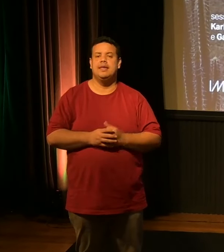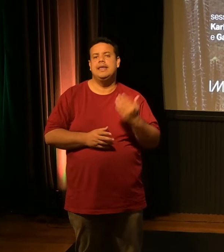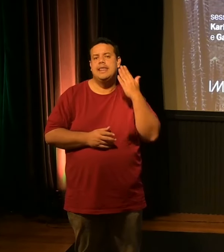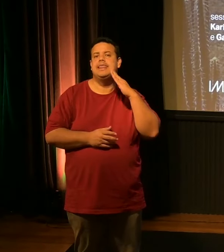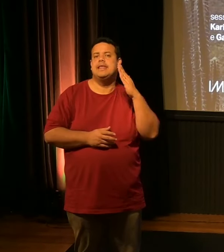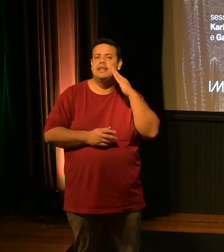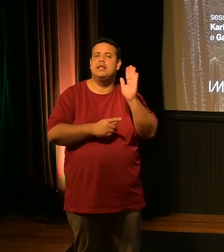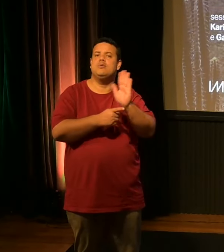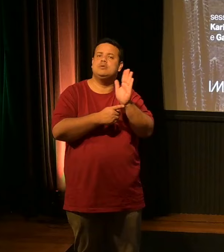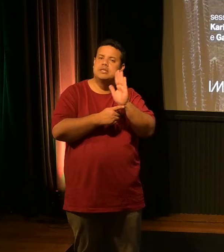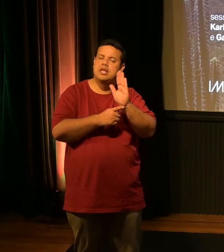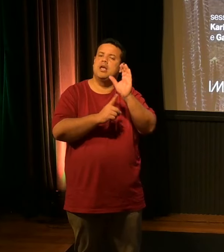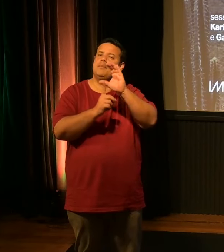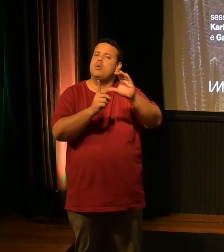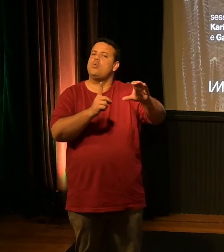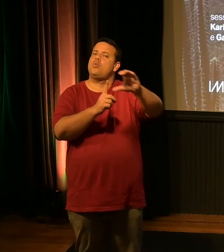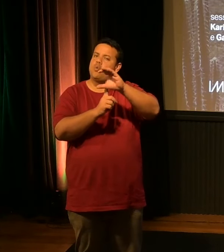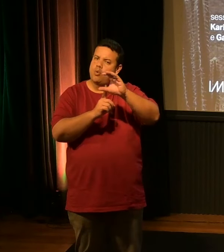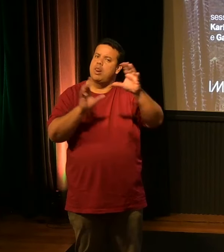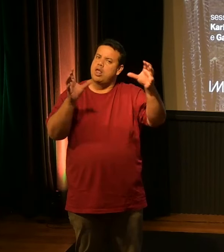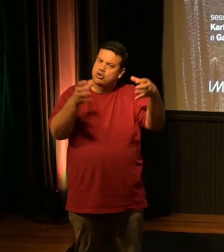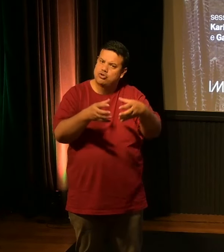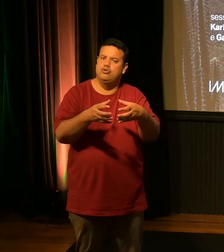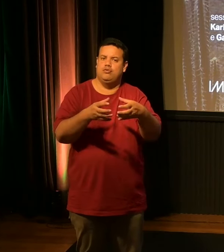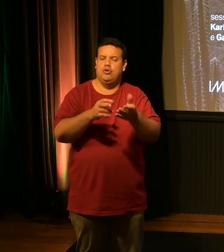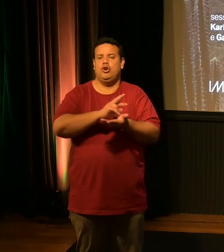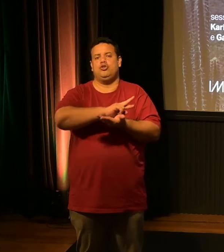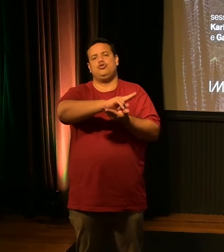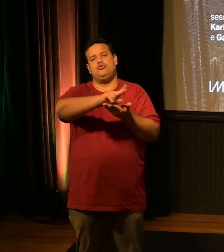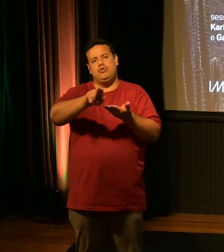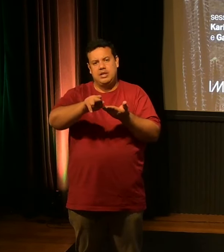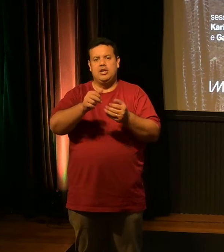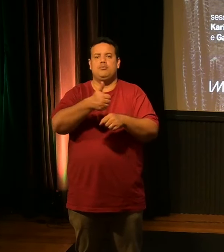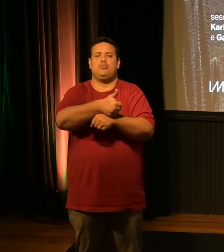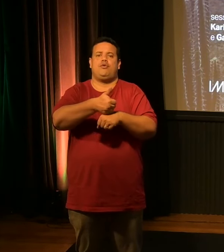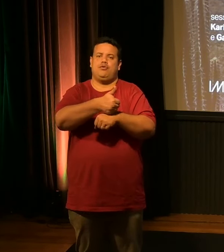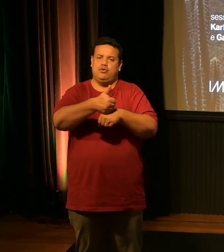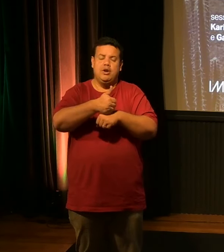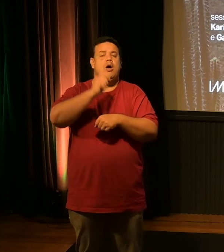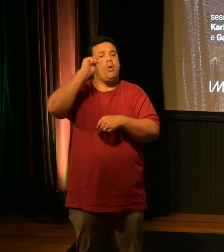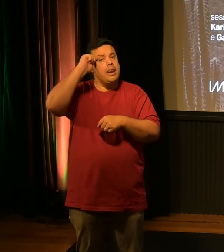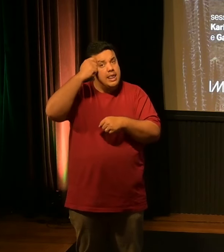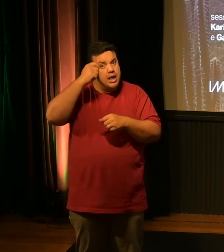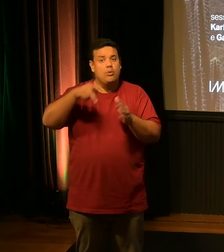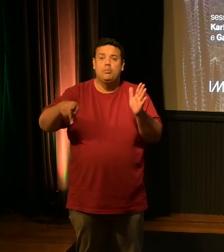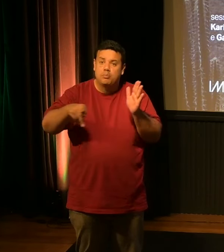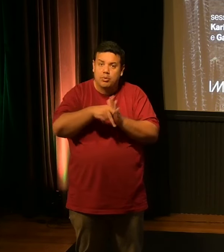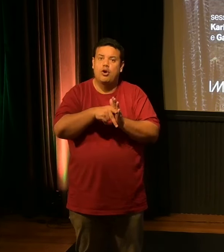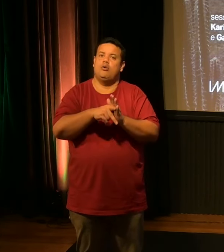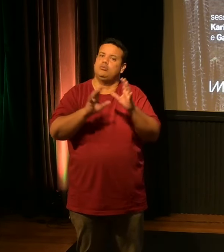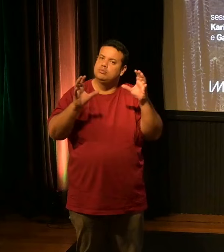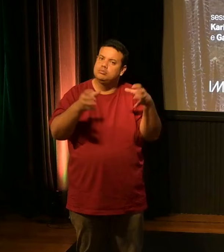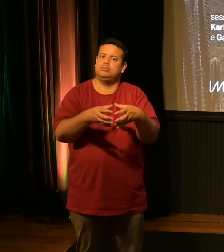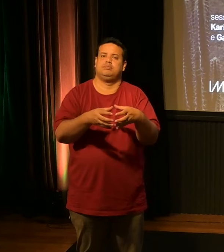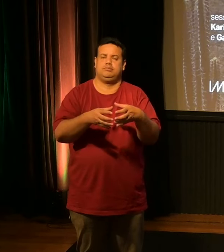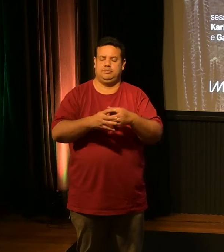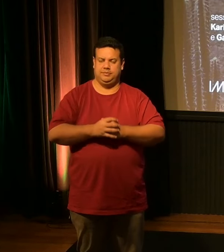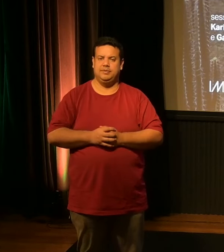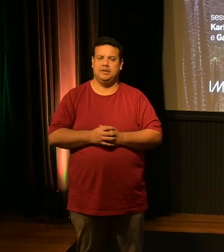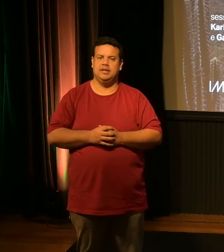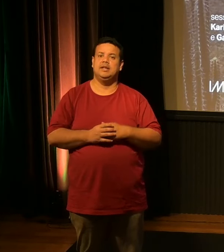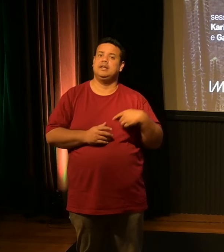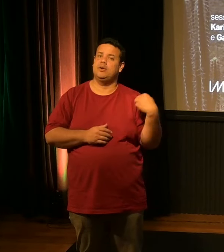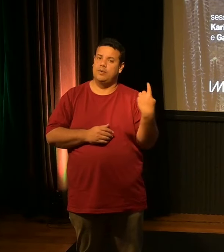eminentemente coletiva e entender os diferentes profissionais negros que fazem parte dessa cadeia. Então, a